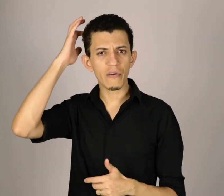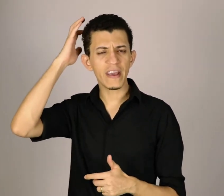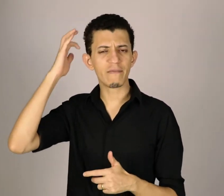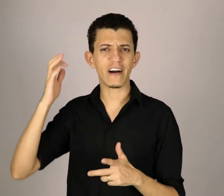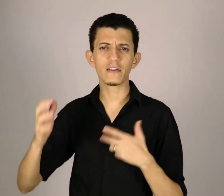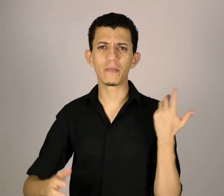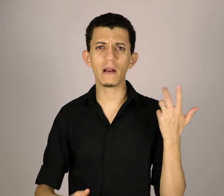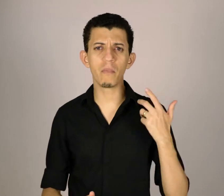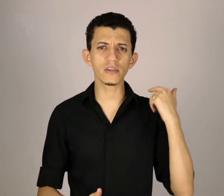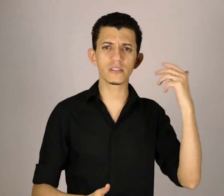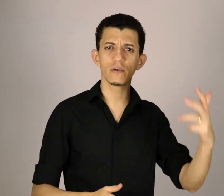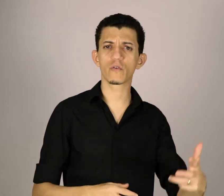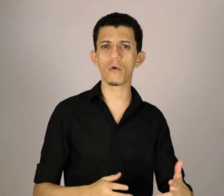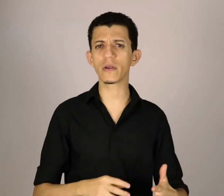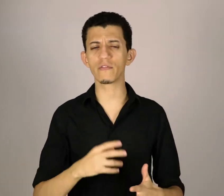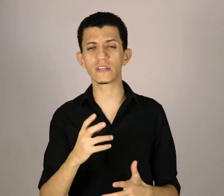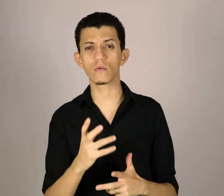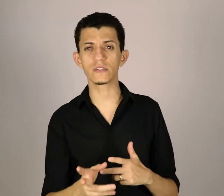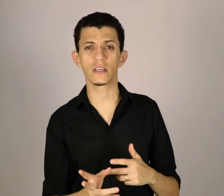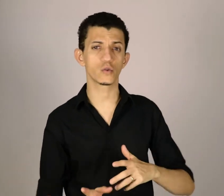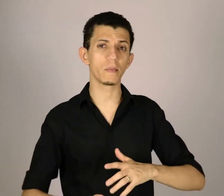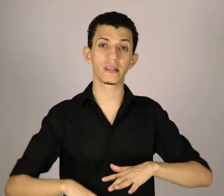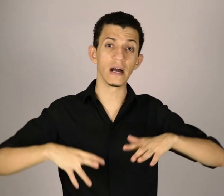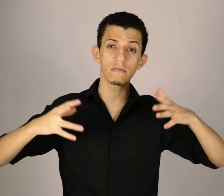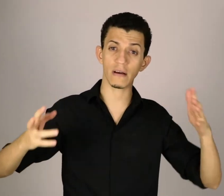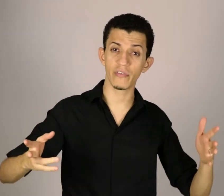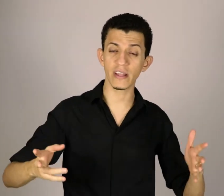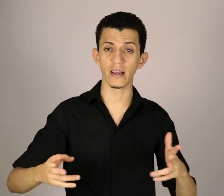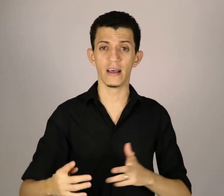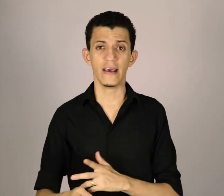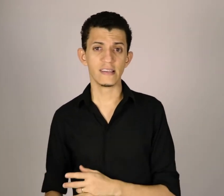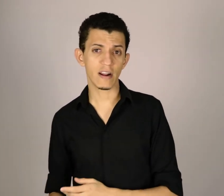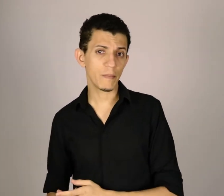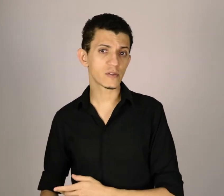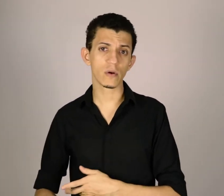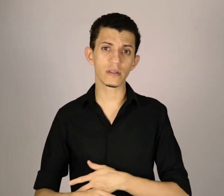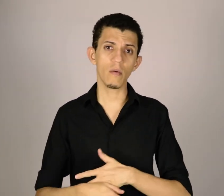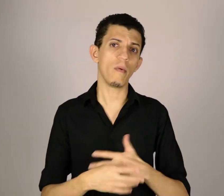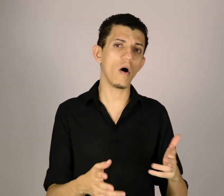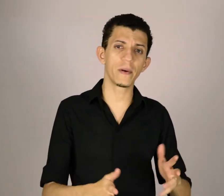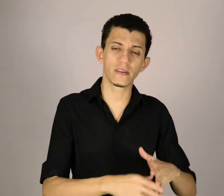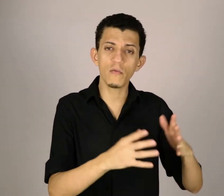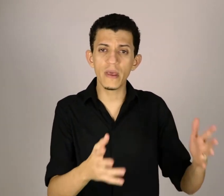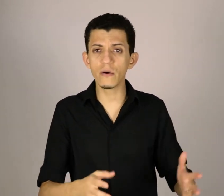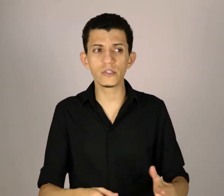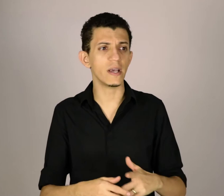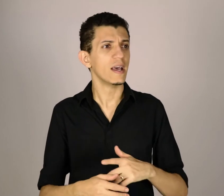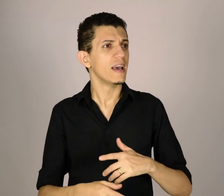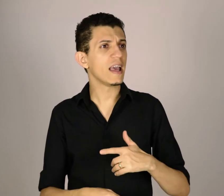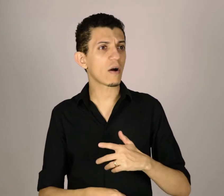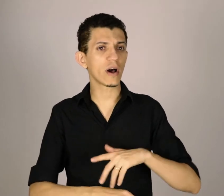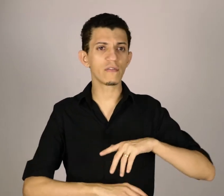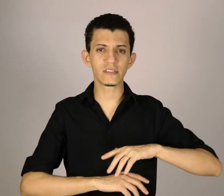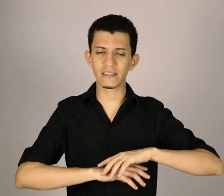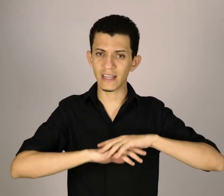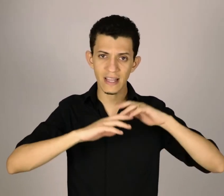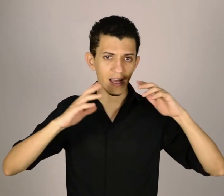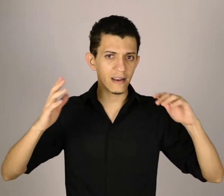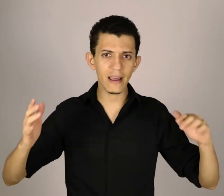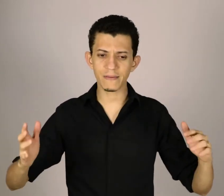alguém falando para ele: poxa, Silvio, como que você conseguiu subir tanto na vida? Você era uma pessoa tão pobre, tão humilde, e agora você já está, né? Você